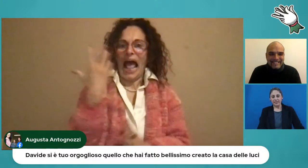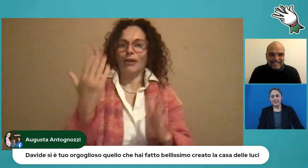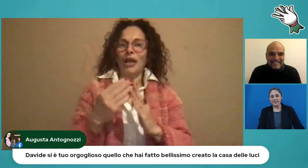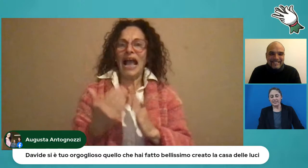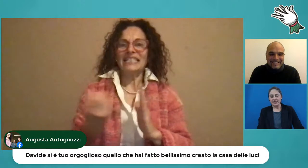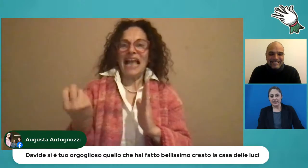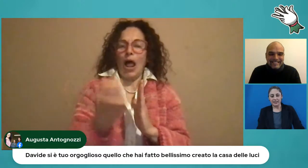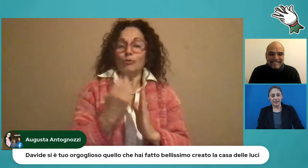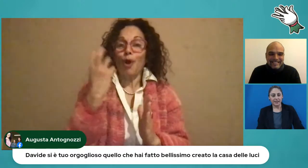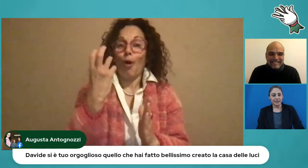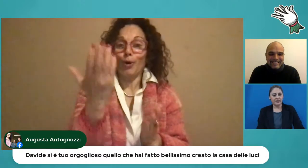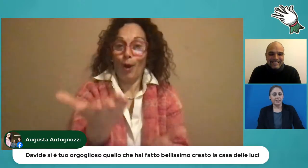Davide, sì,